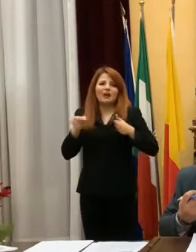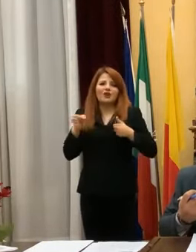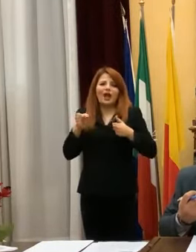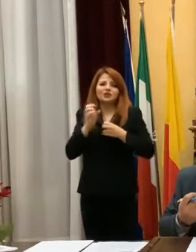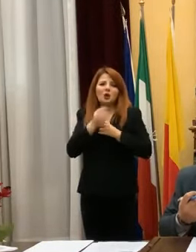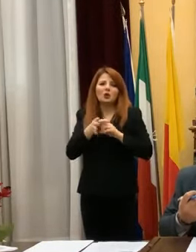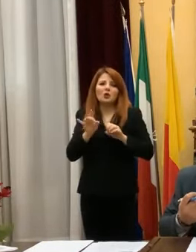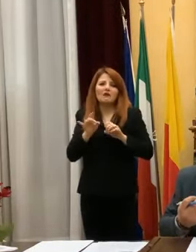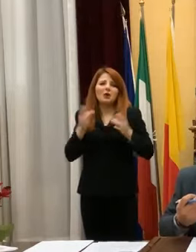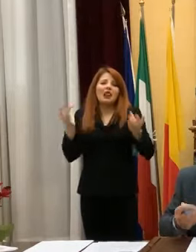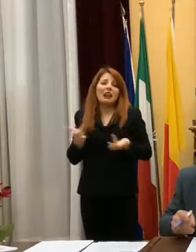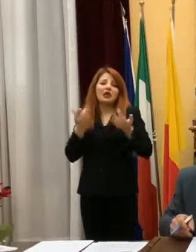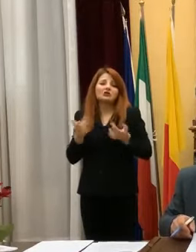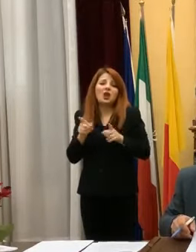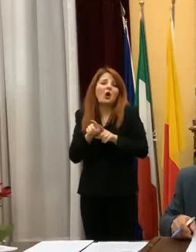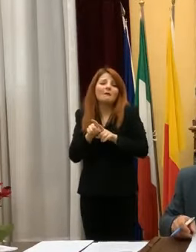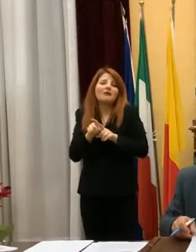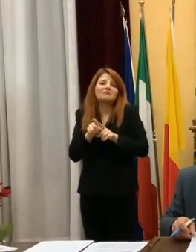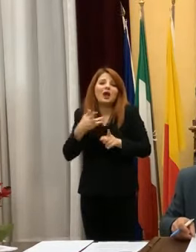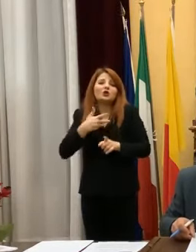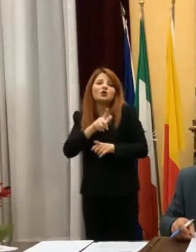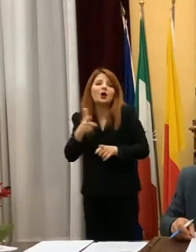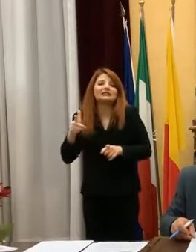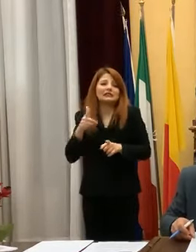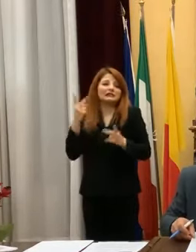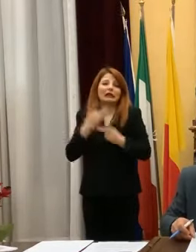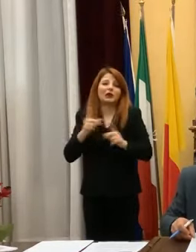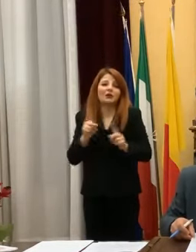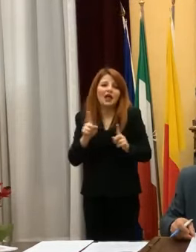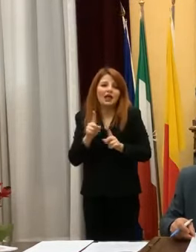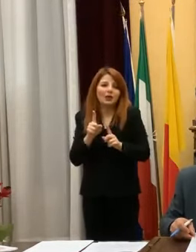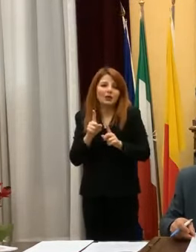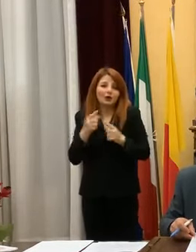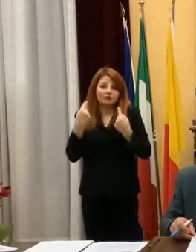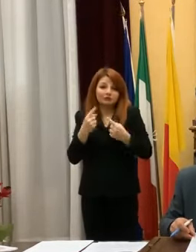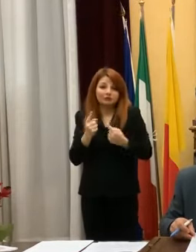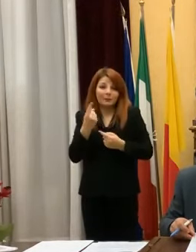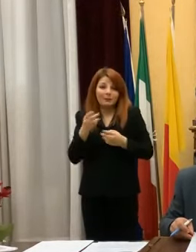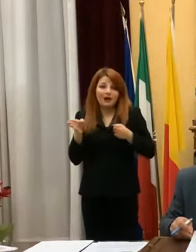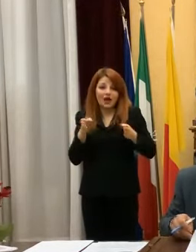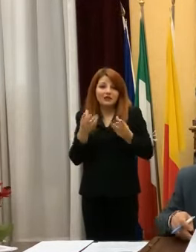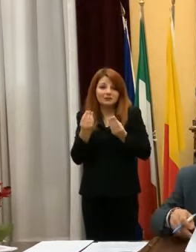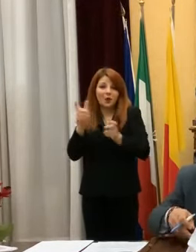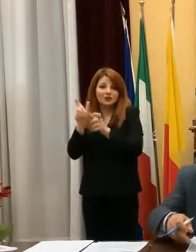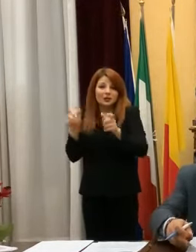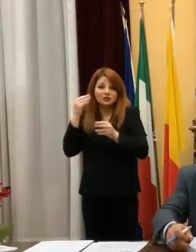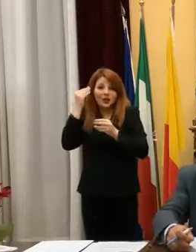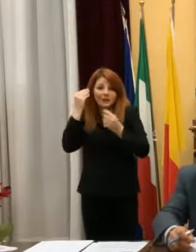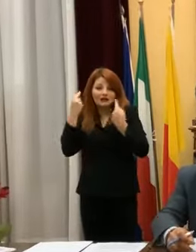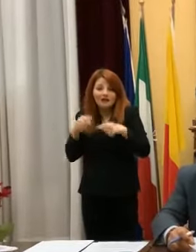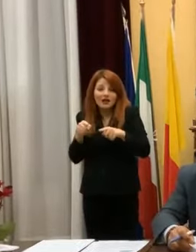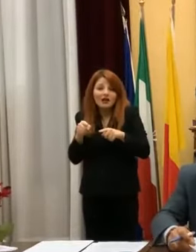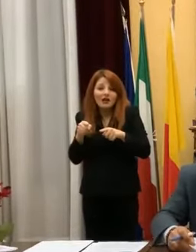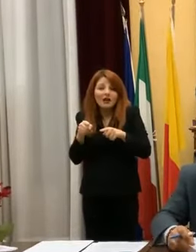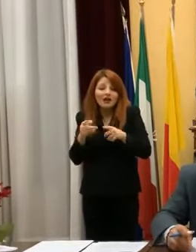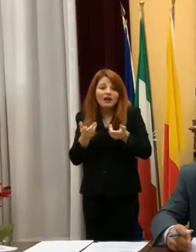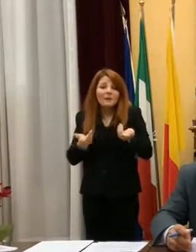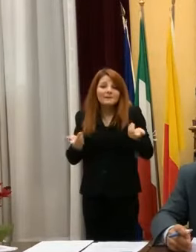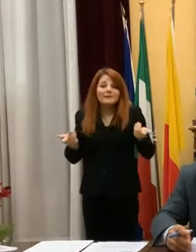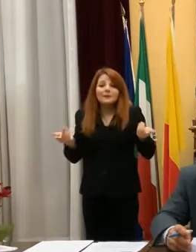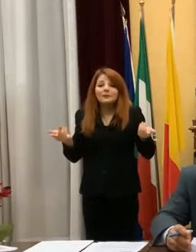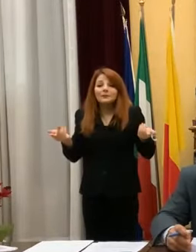è ovvio che in quella fase, dove anche questo fenomeno veniva da parte di